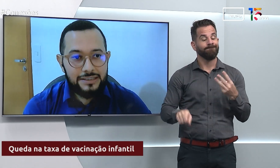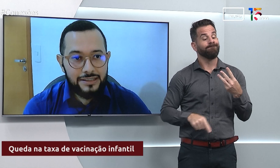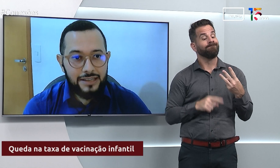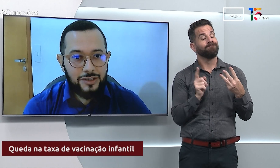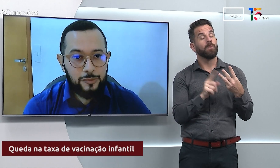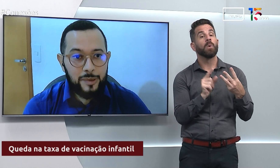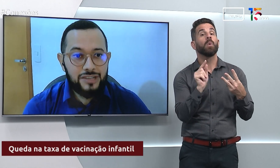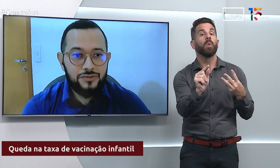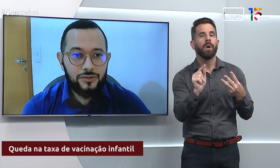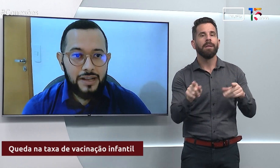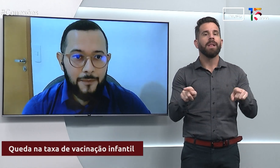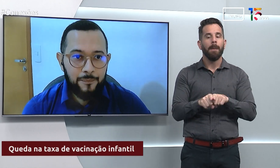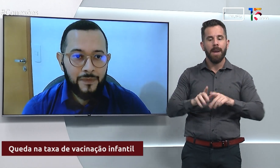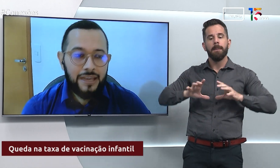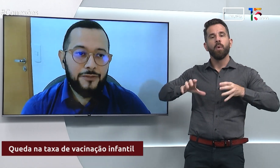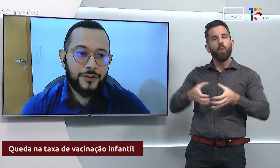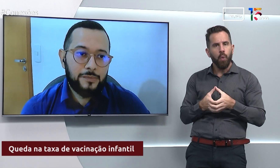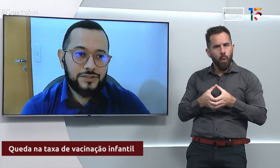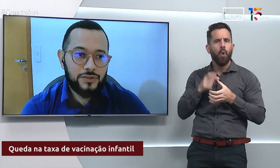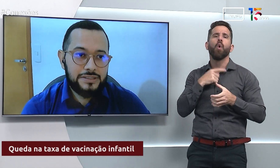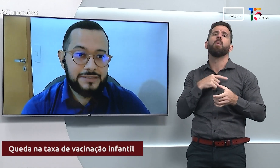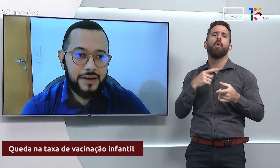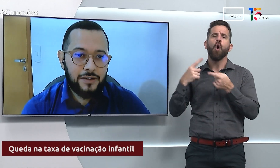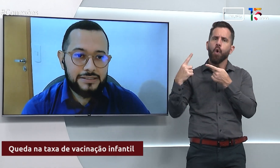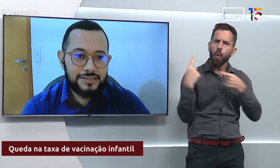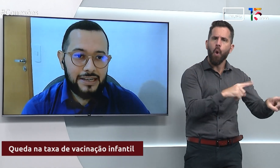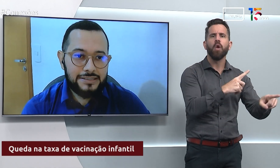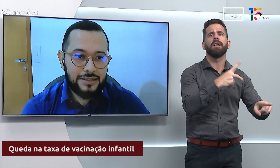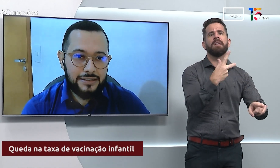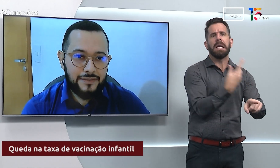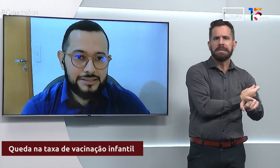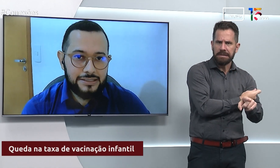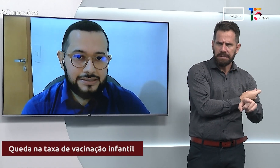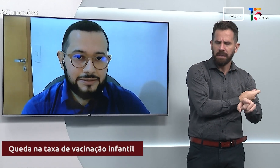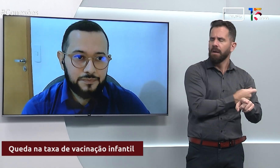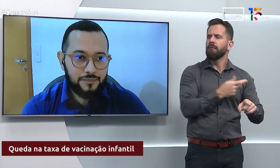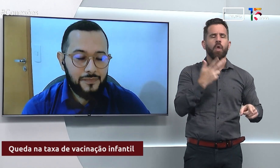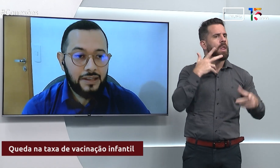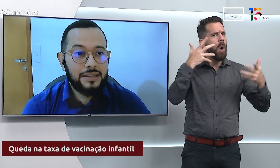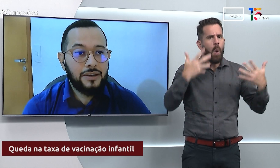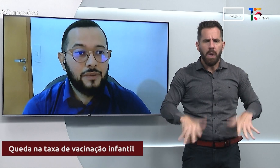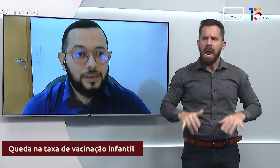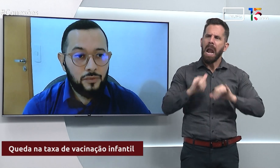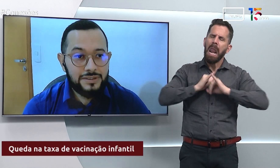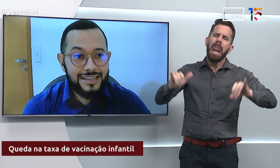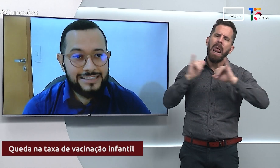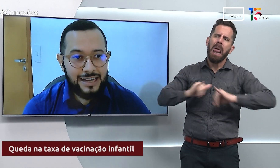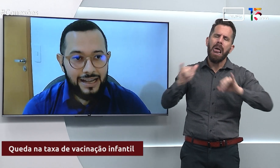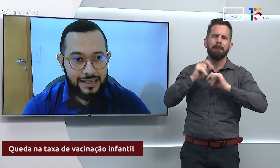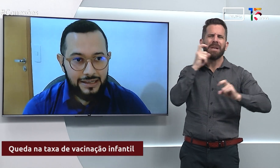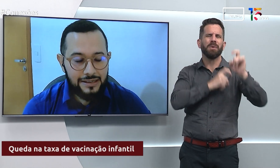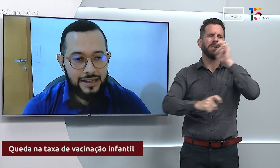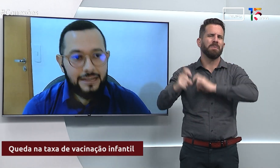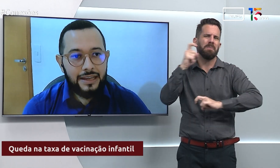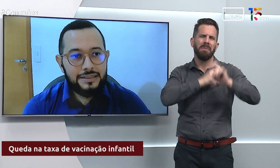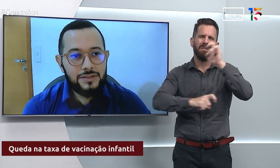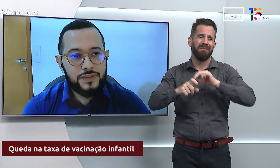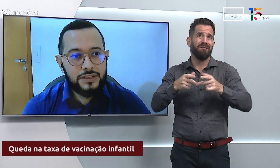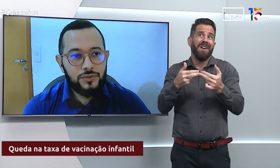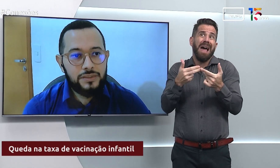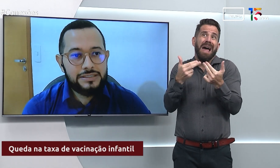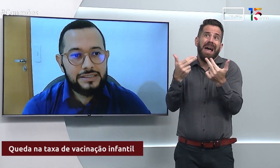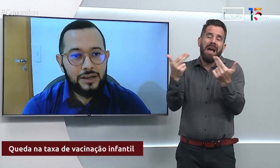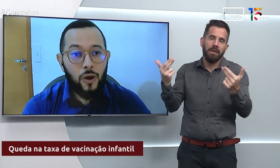utiliza da internet para divulgar informações falsas acerca da vacinação. Então, eu destacaria, dentre